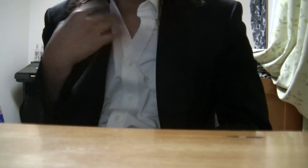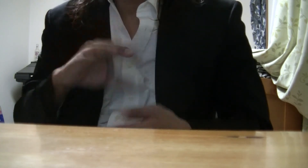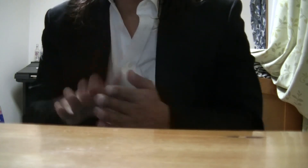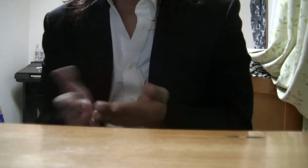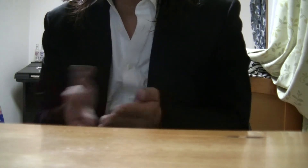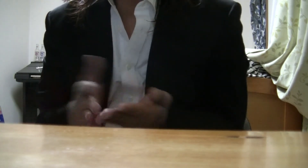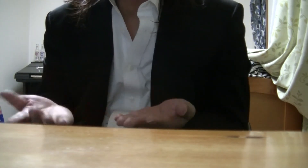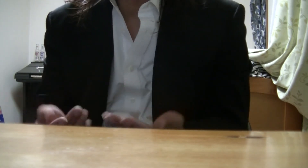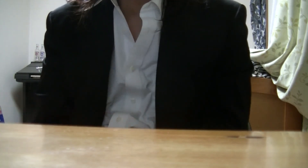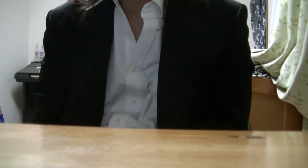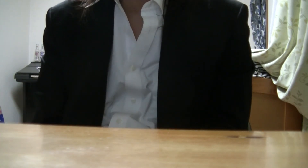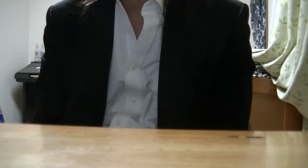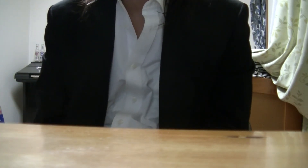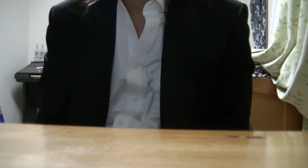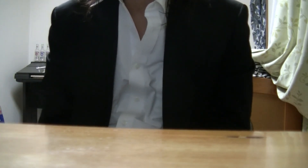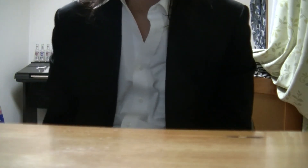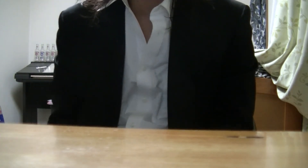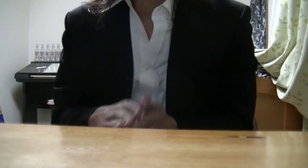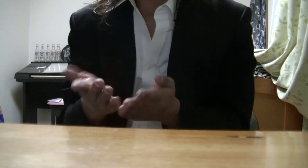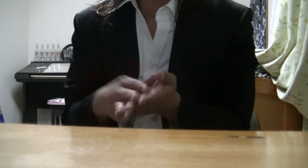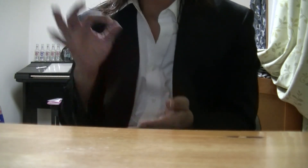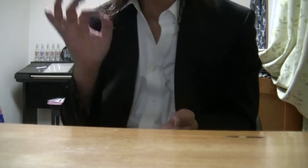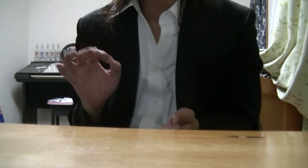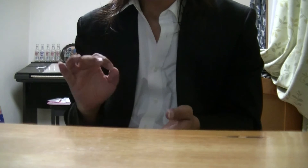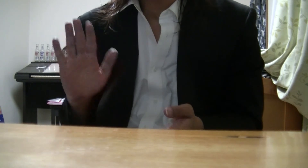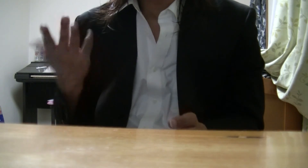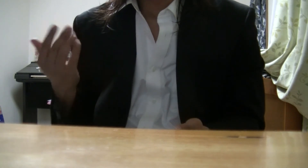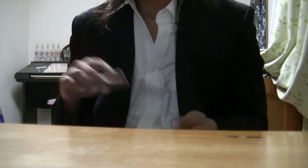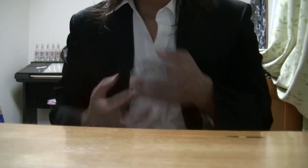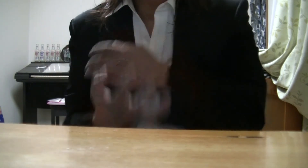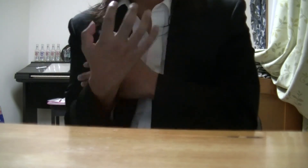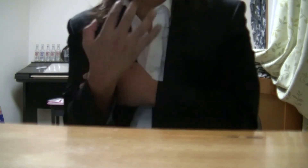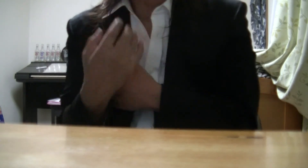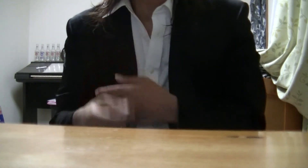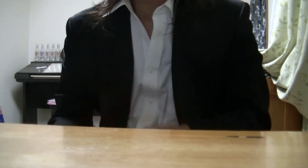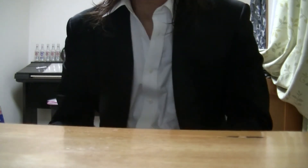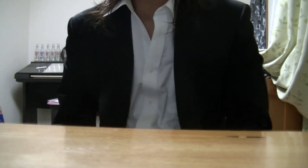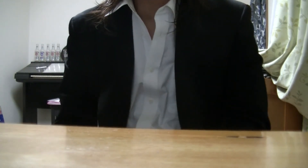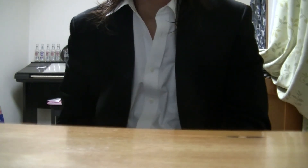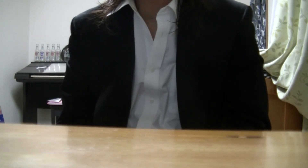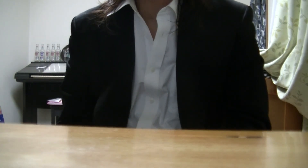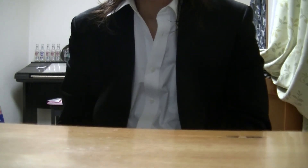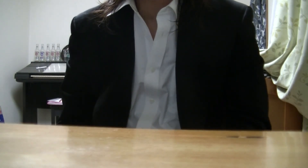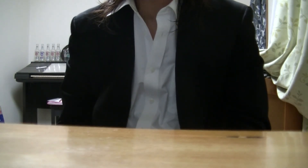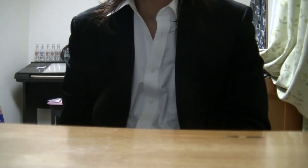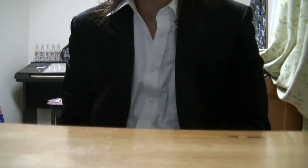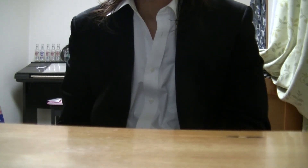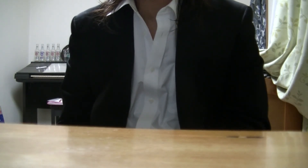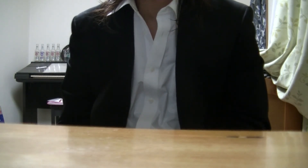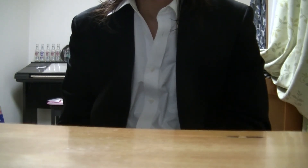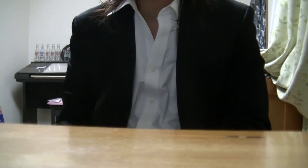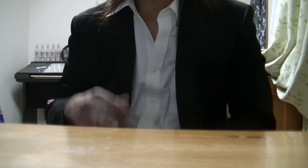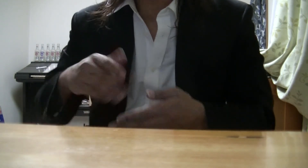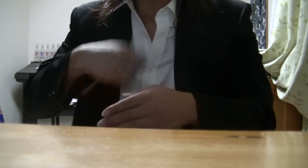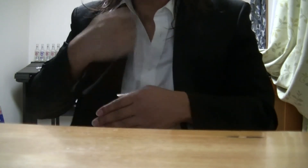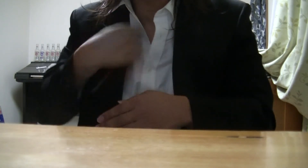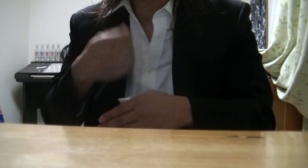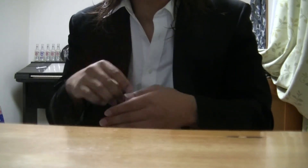ね、全然売れてない本なんですけど、めちゃくちゃイケてる、でもかなり飲食店に特化してるけど、でもね、飲食店に特化してる本